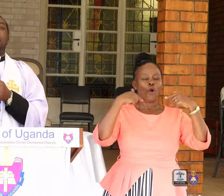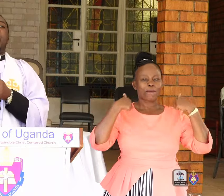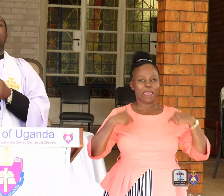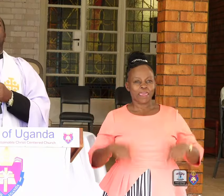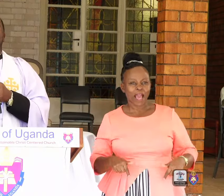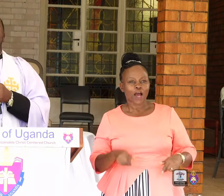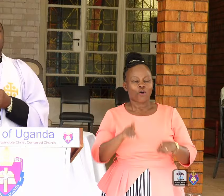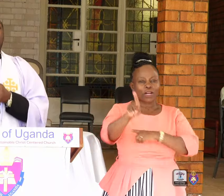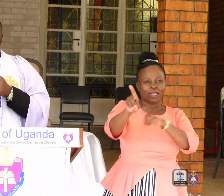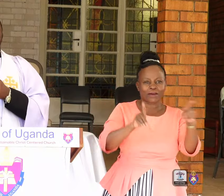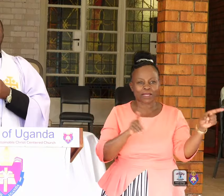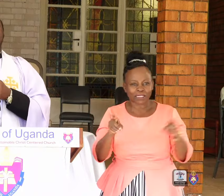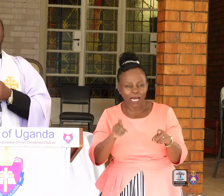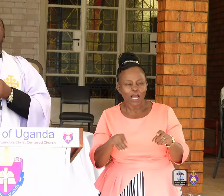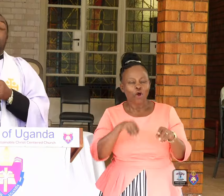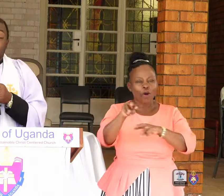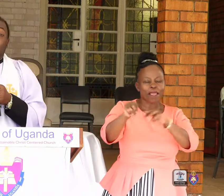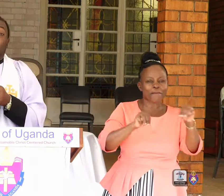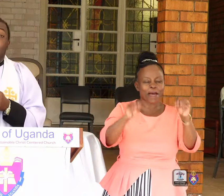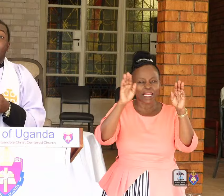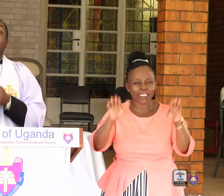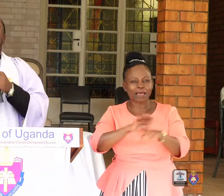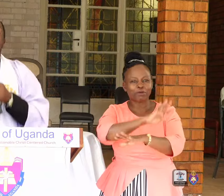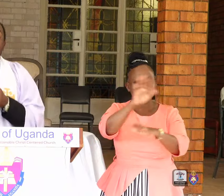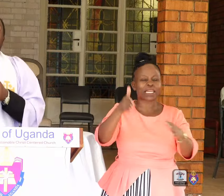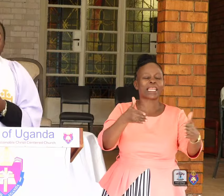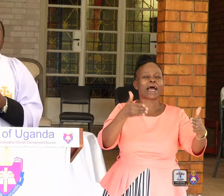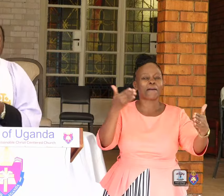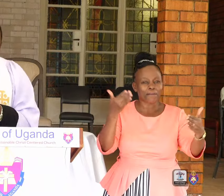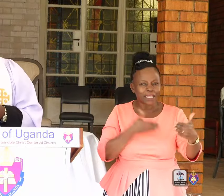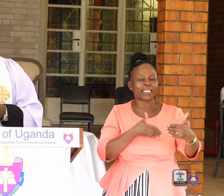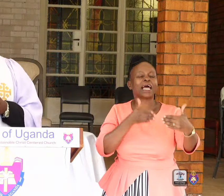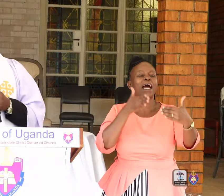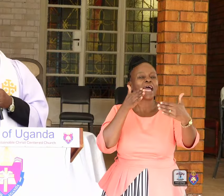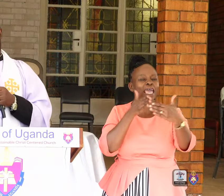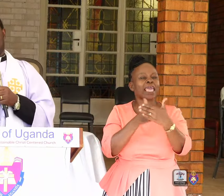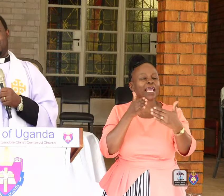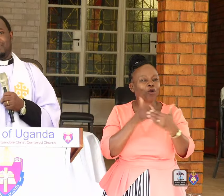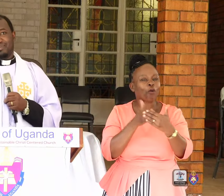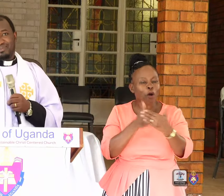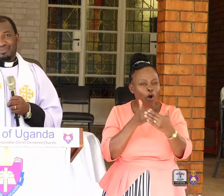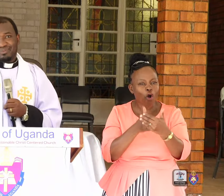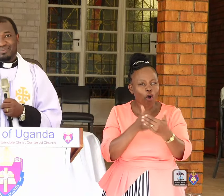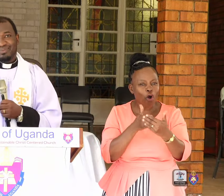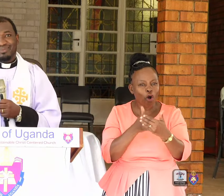oli director, kati oli manager. Biriko ekkomo.